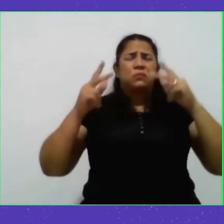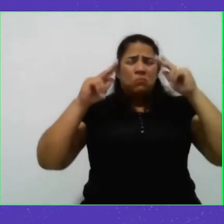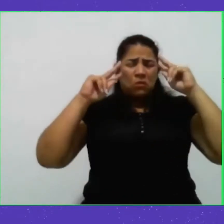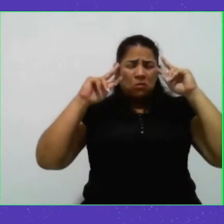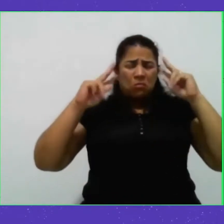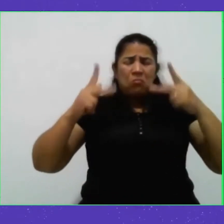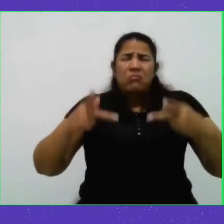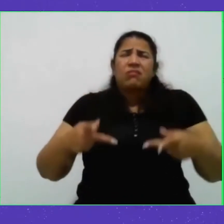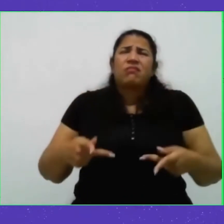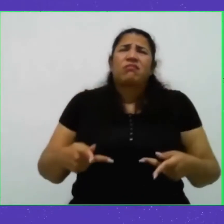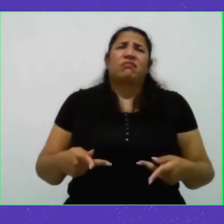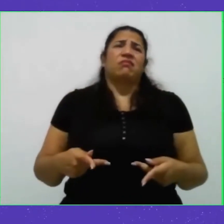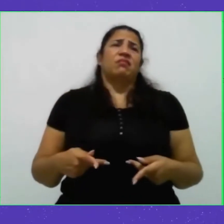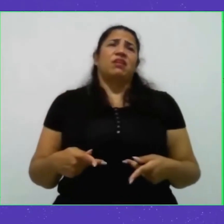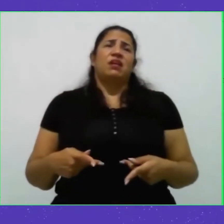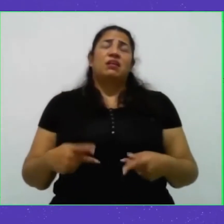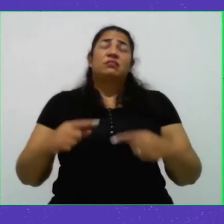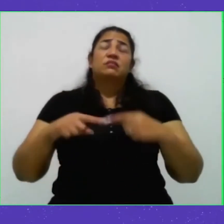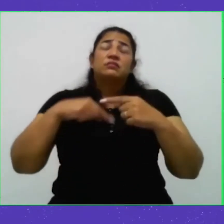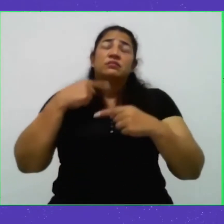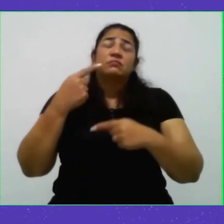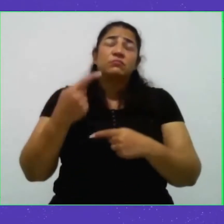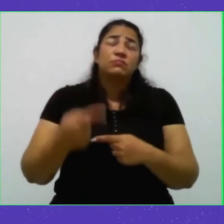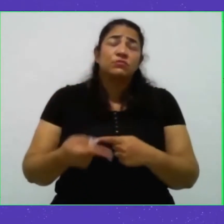ficaram depois da queda do homem.